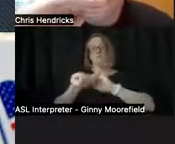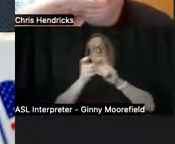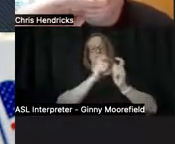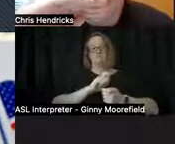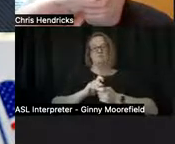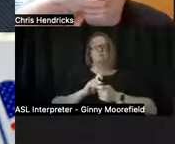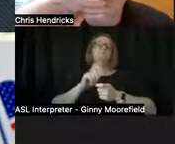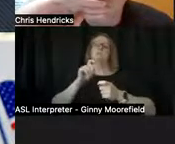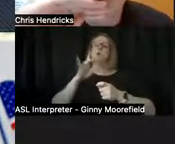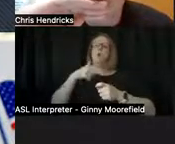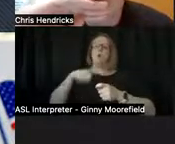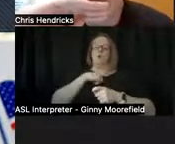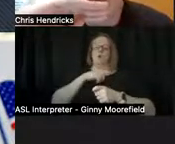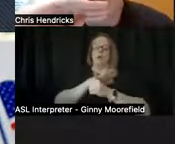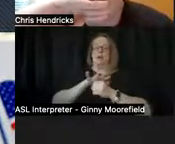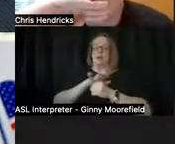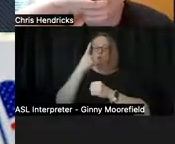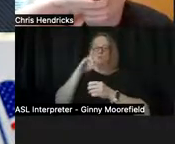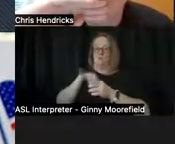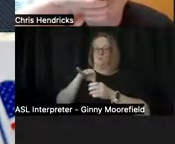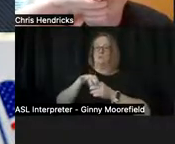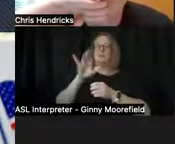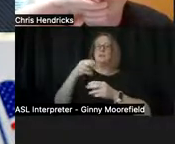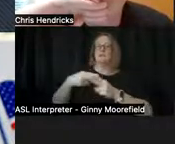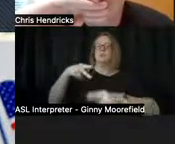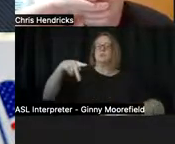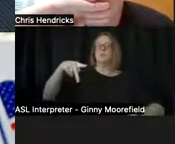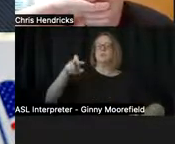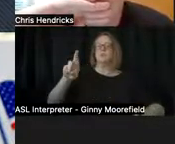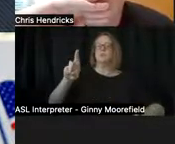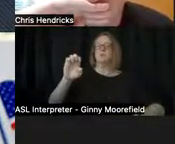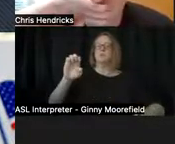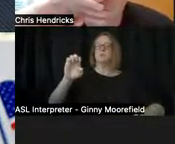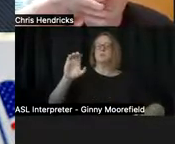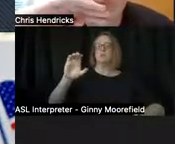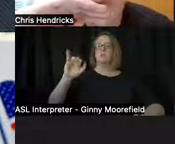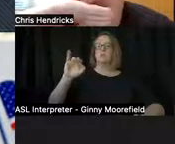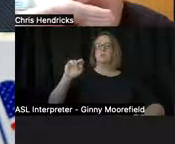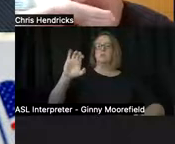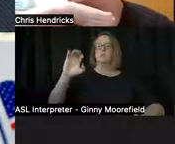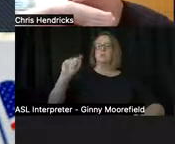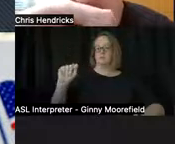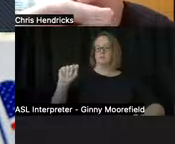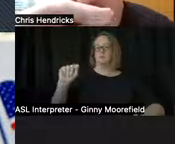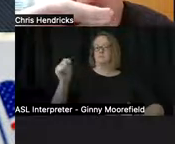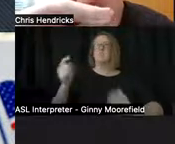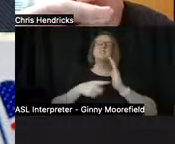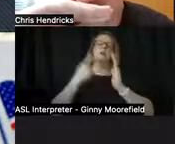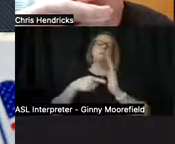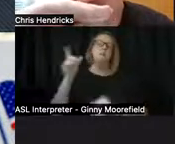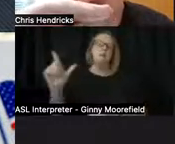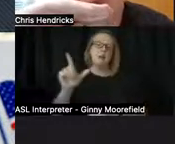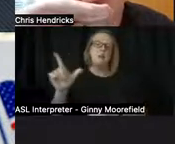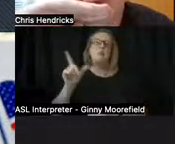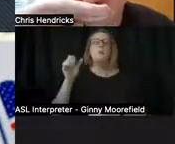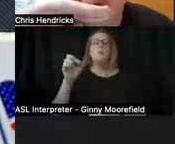se llama en lugar de votación o el precinto a veces lugar donde está las votaciones se ubica en